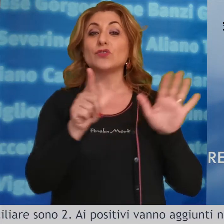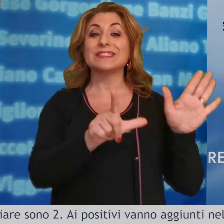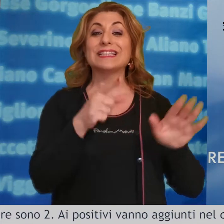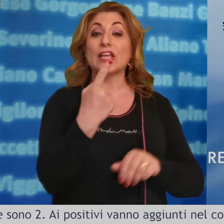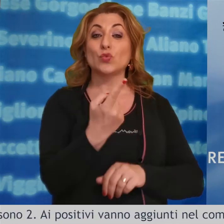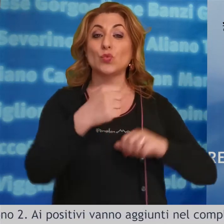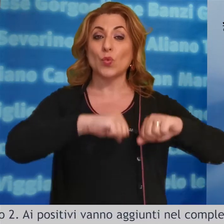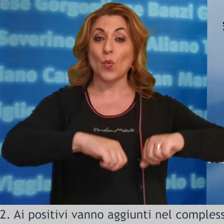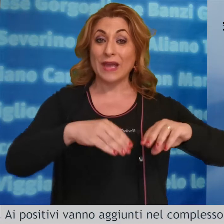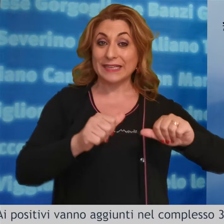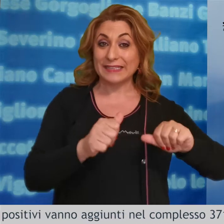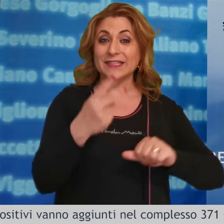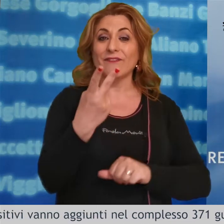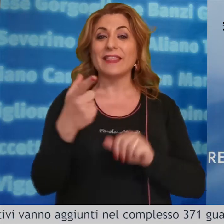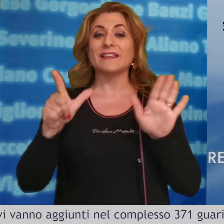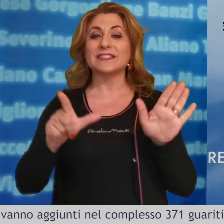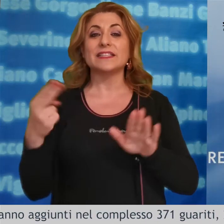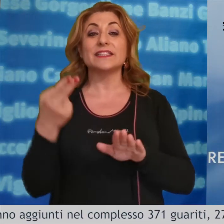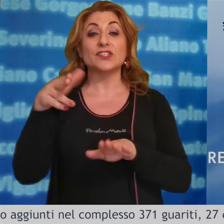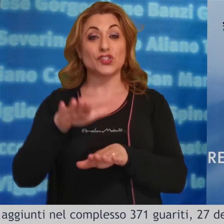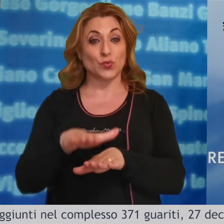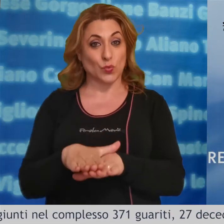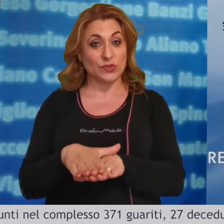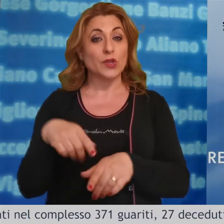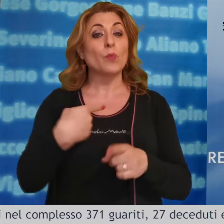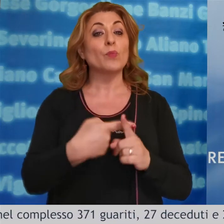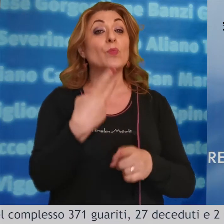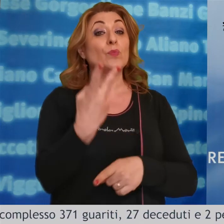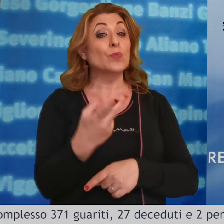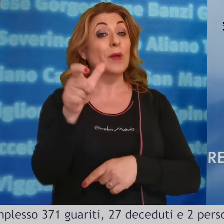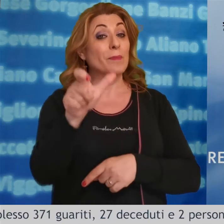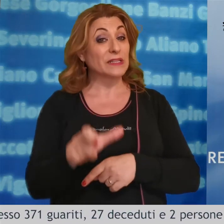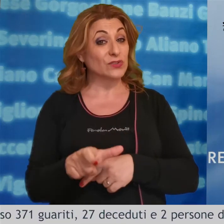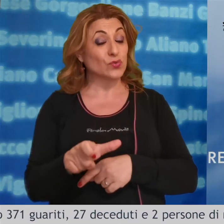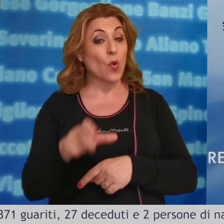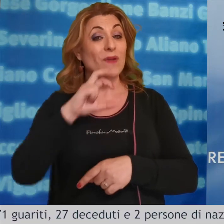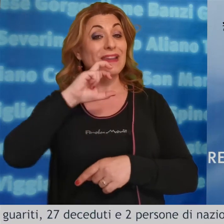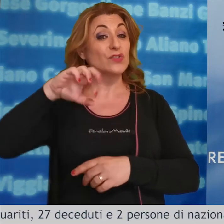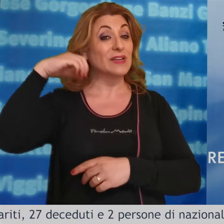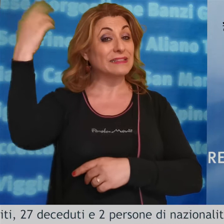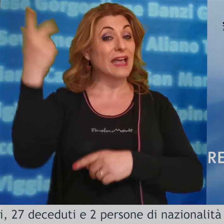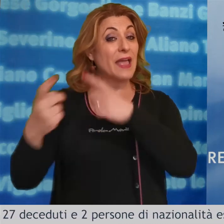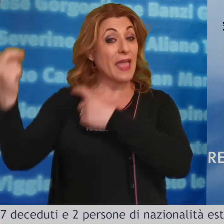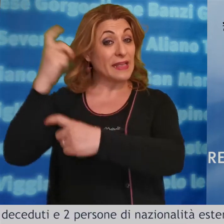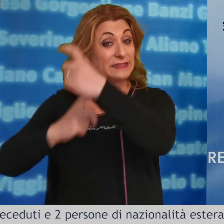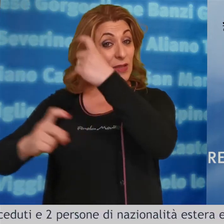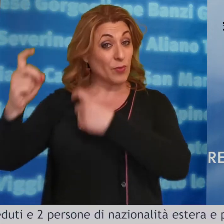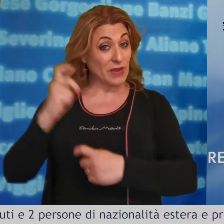guariti, 27 deceduti e due persone di nazionalità estera e provenienti da stato estero